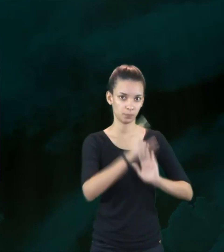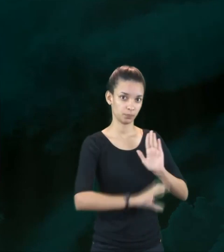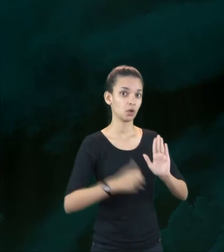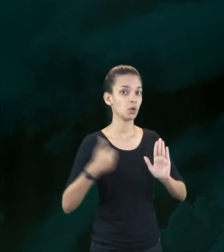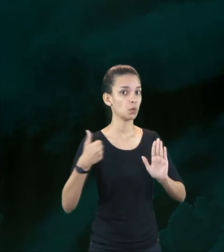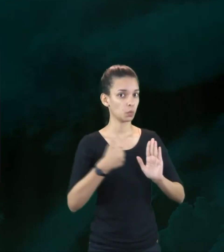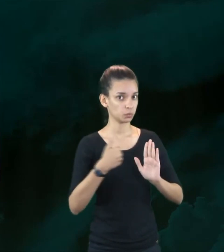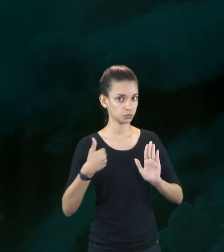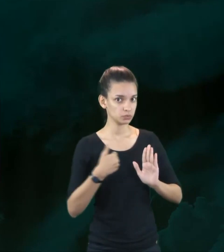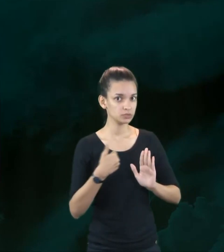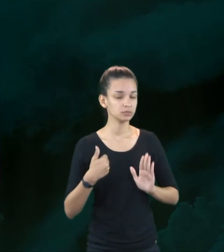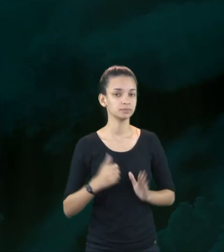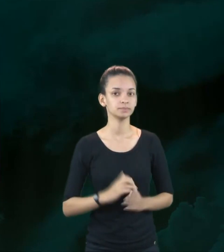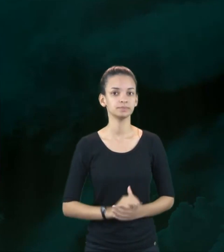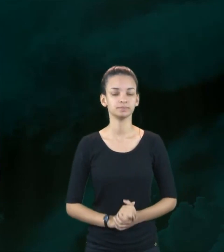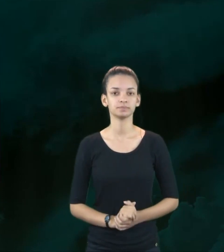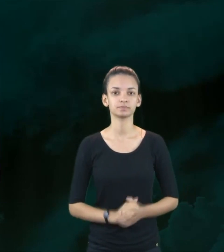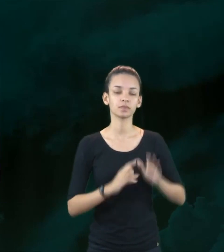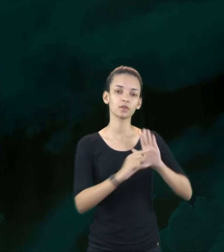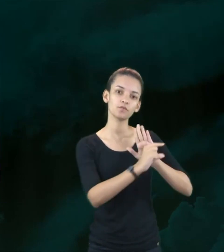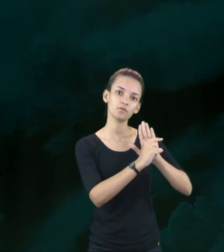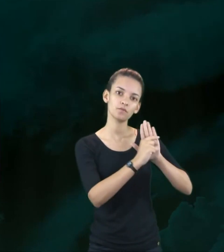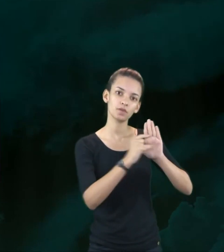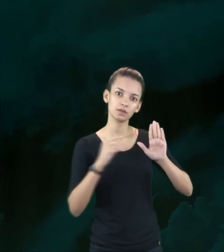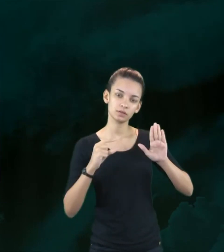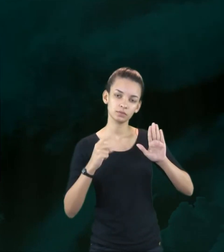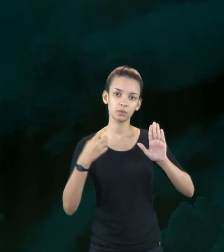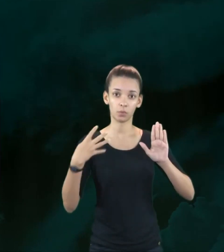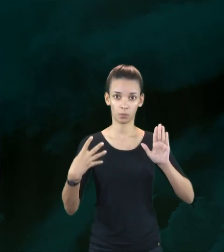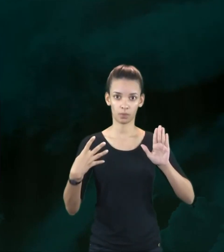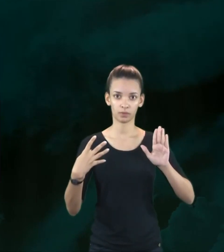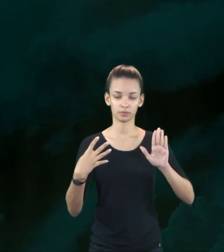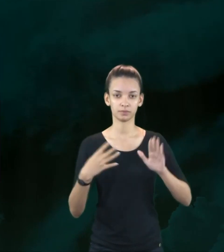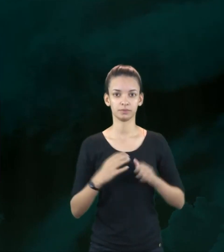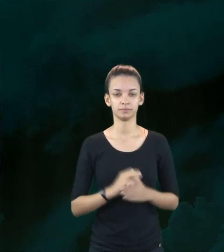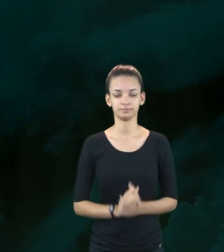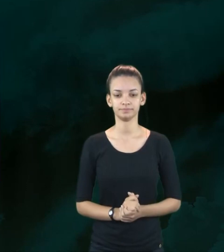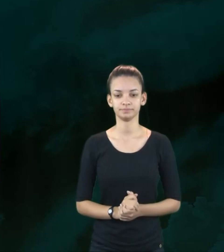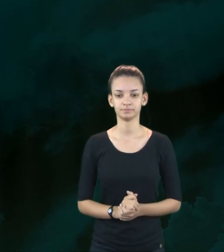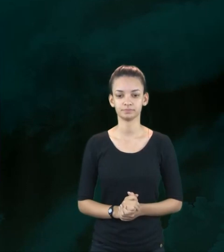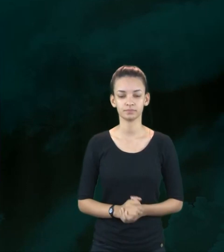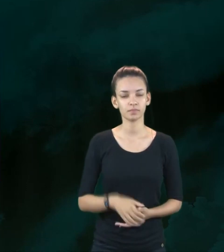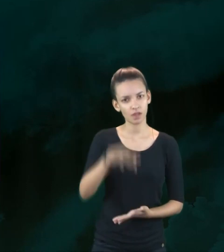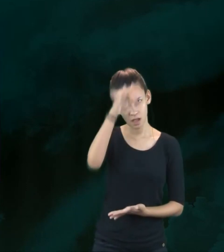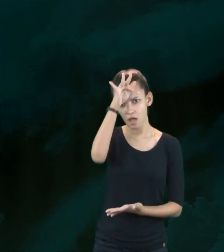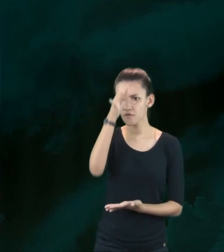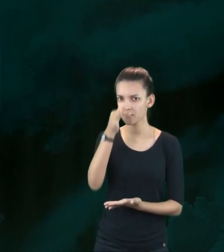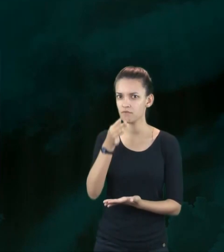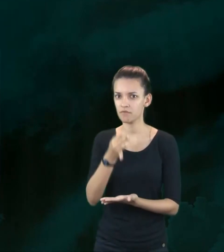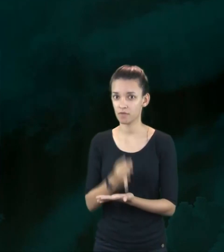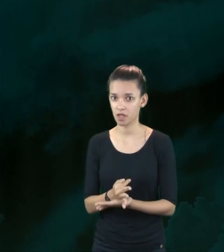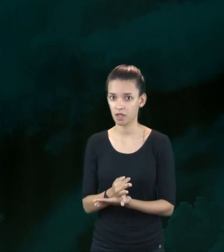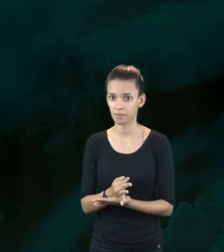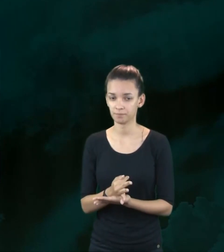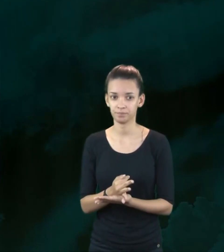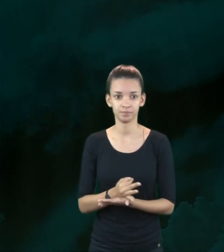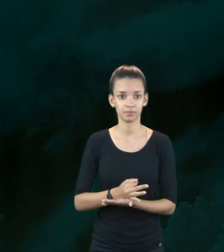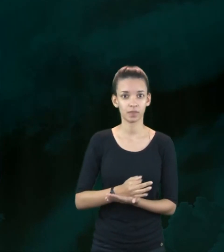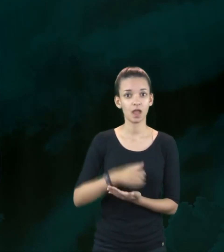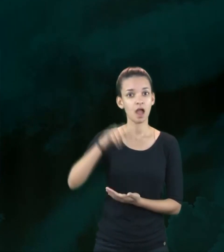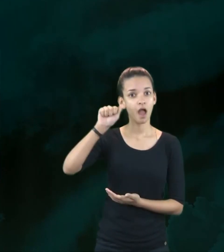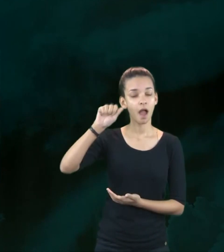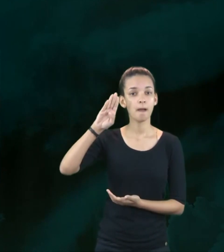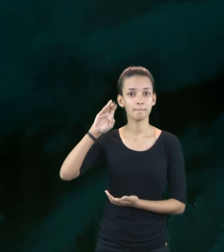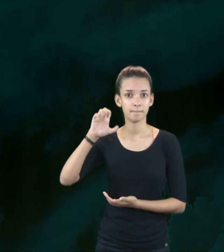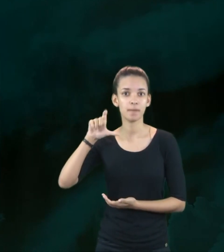Hebreus, no versículo 4, pela fé Abel ofereceu a Deus mais excelente